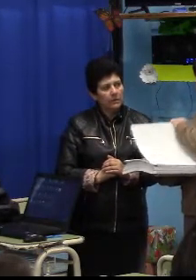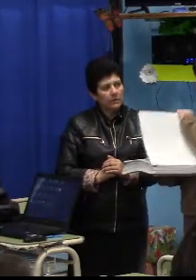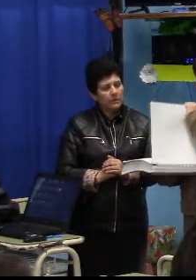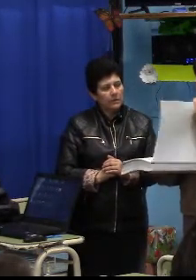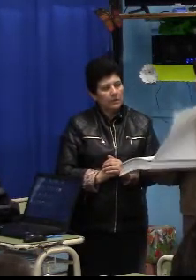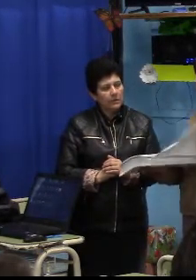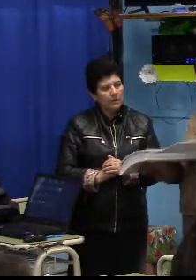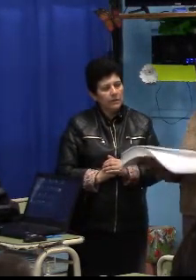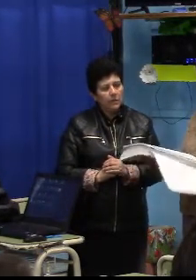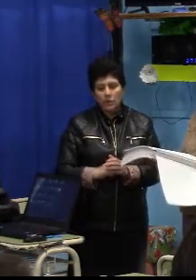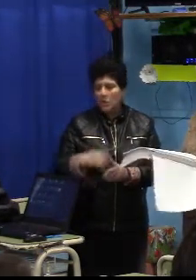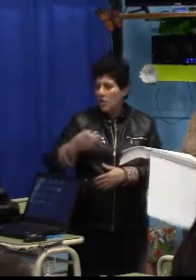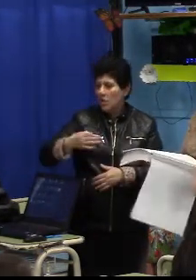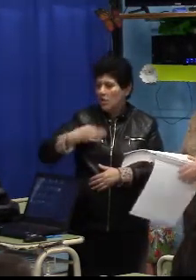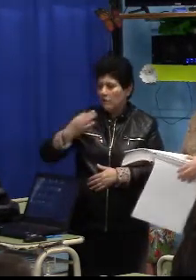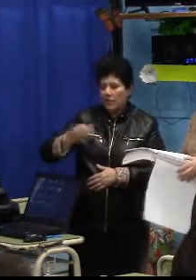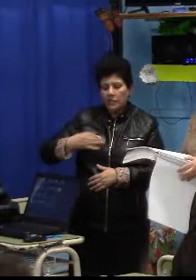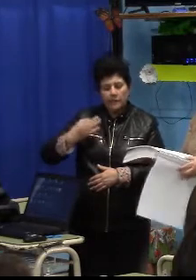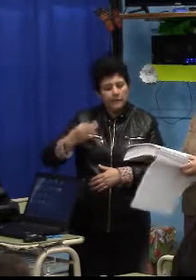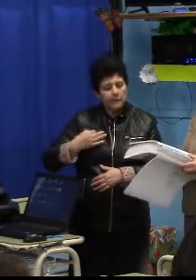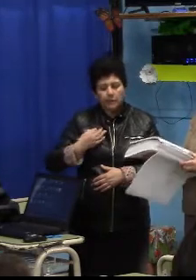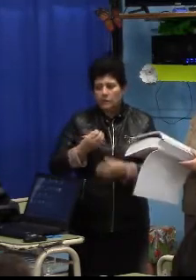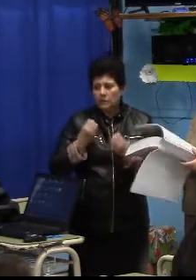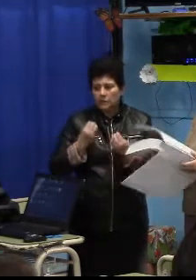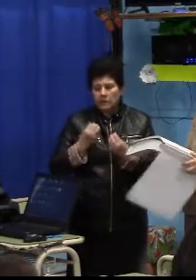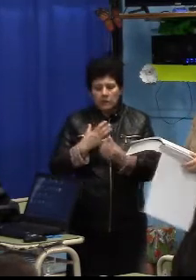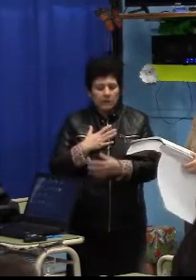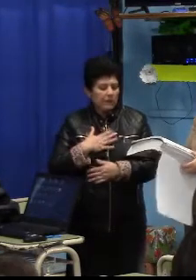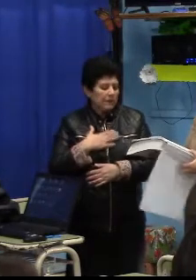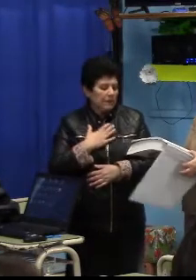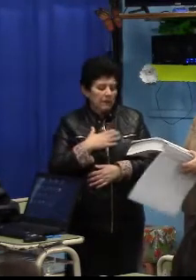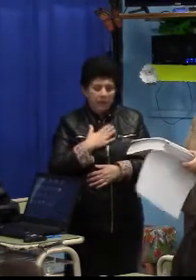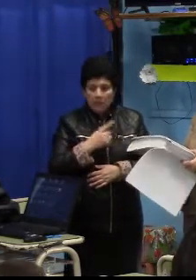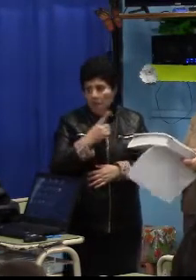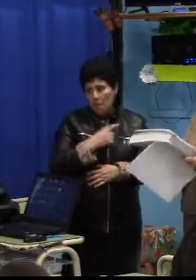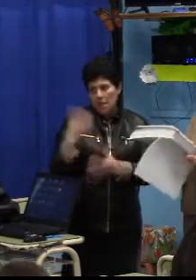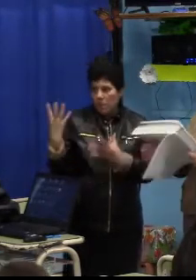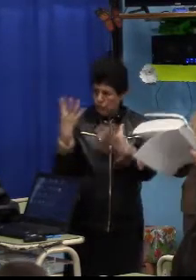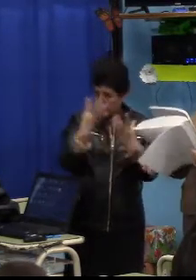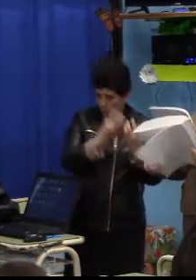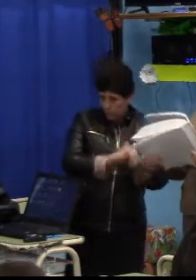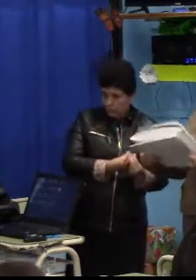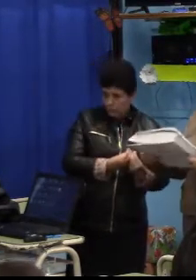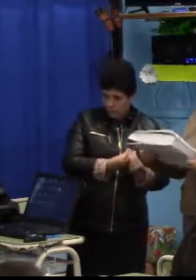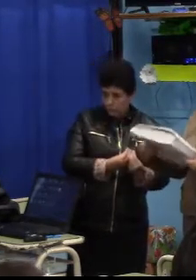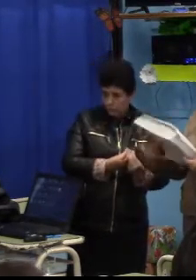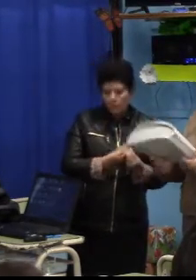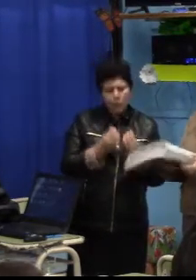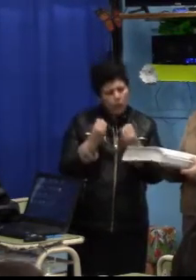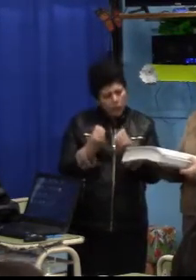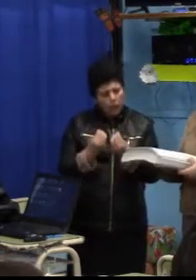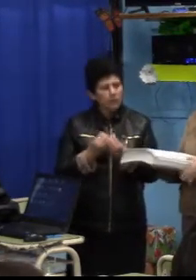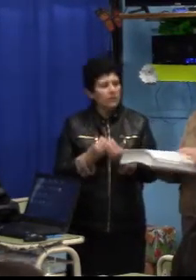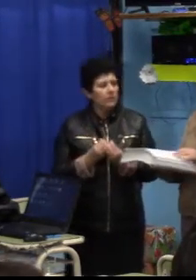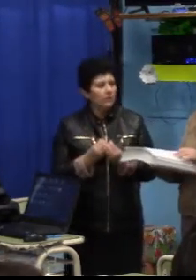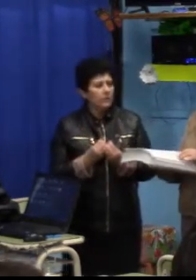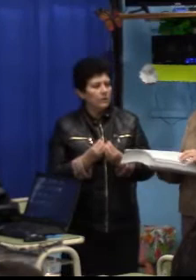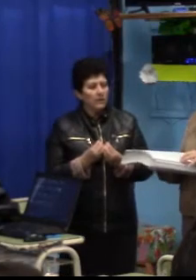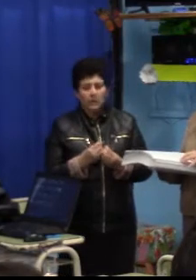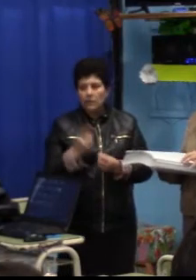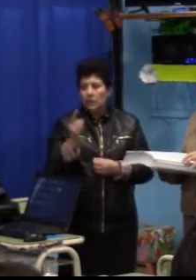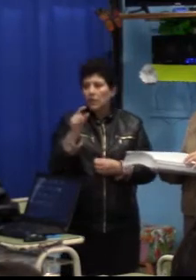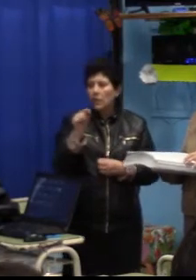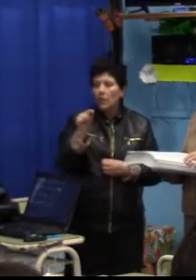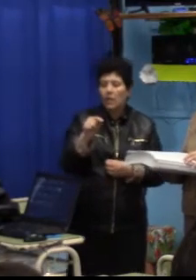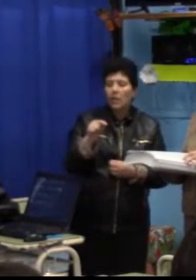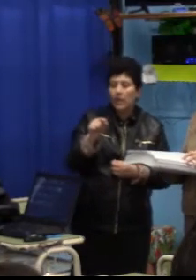Y su vida fue una vida muy inspiradora, por lo menos para mí. Ella la dejaron ciega